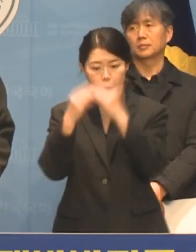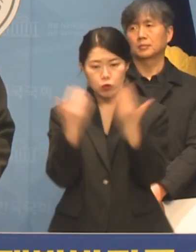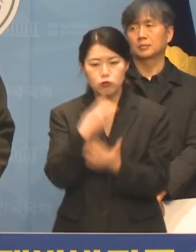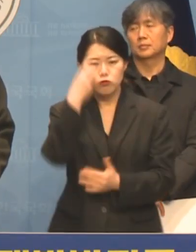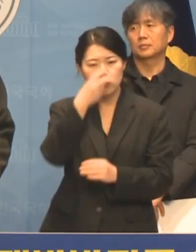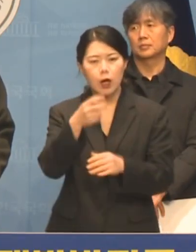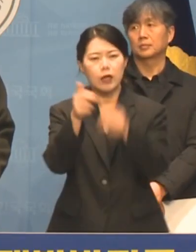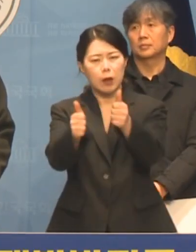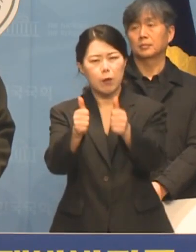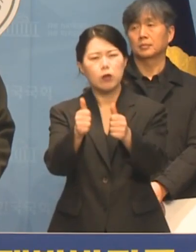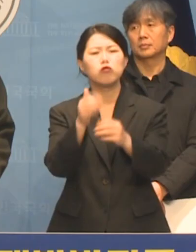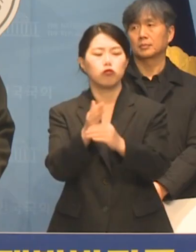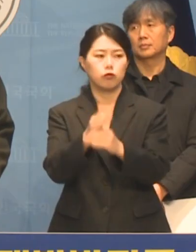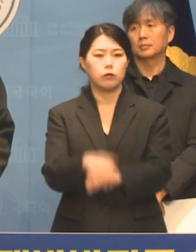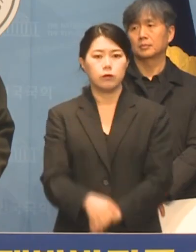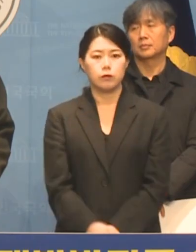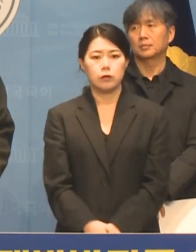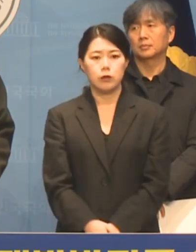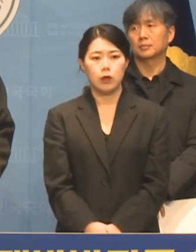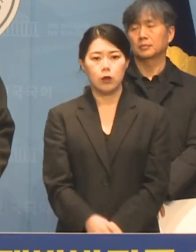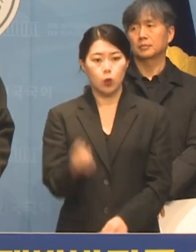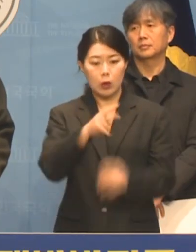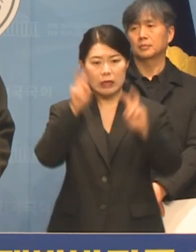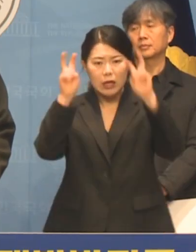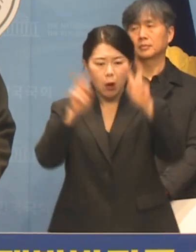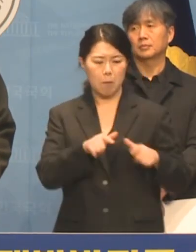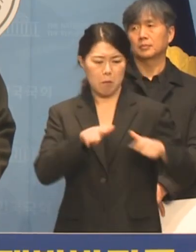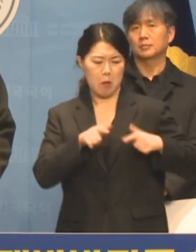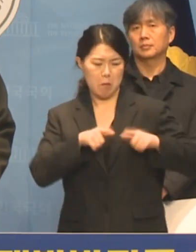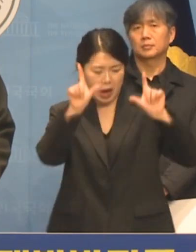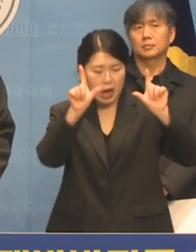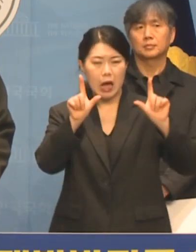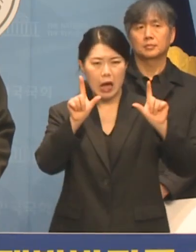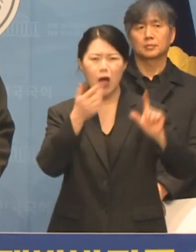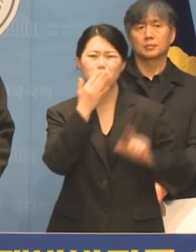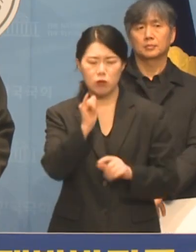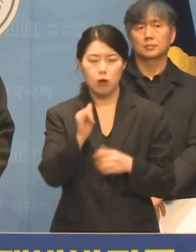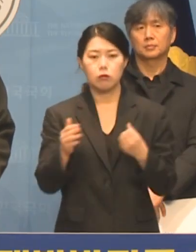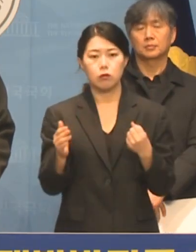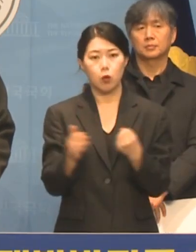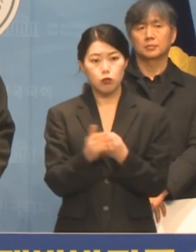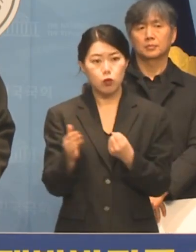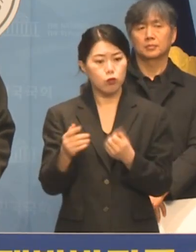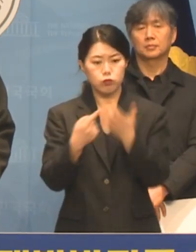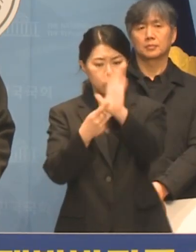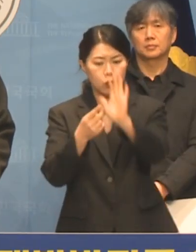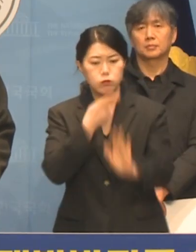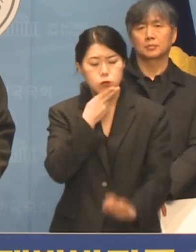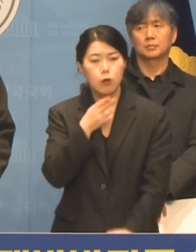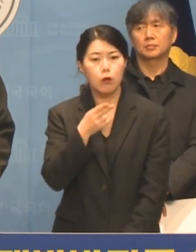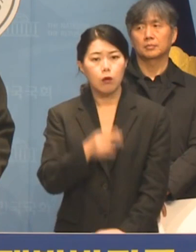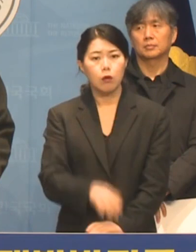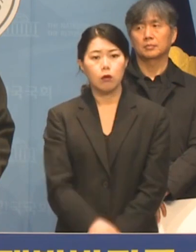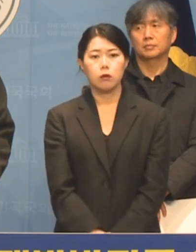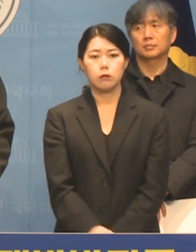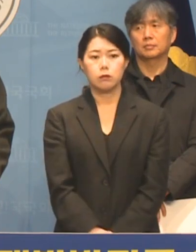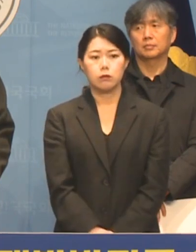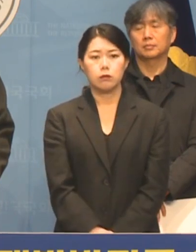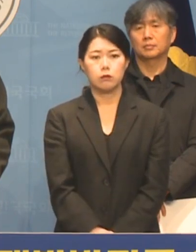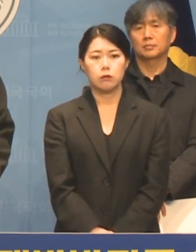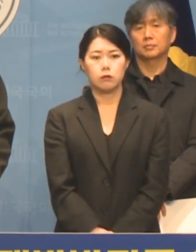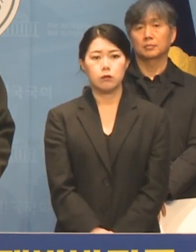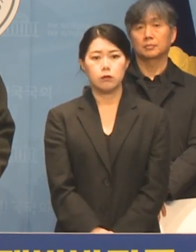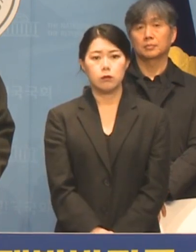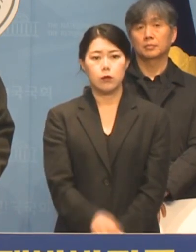수사와 재판에 관련된 정보다, 기업의 명예가 실추될 수 있는 정보다라는 이유로 공개를 하지 않았습니다.